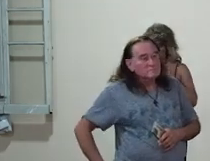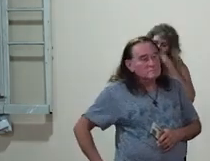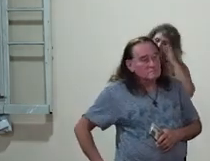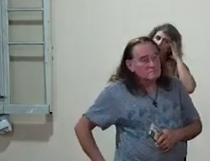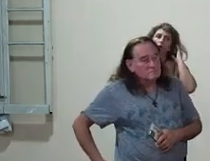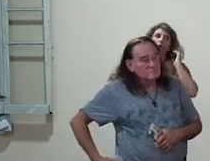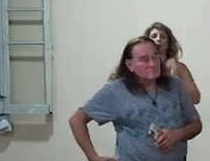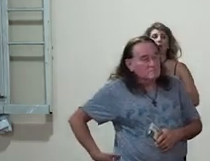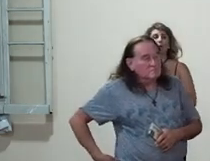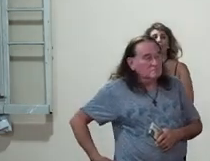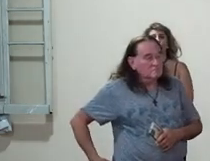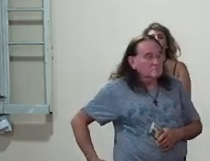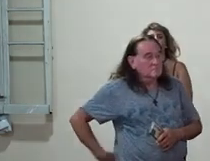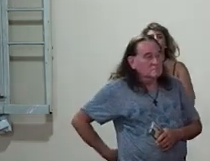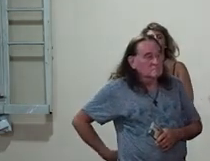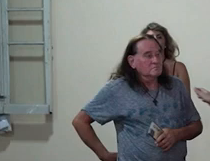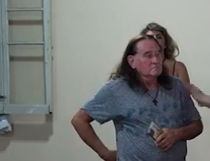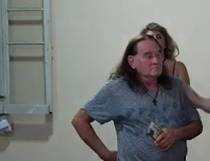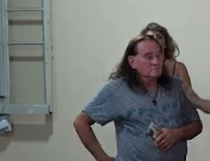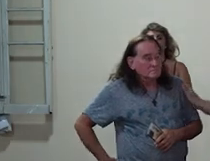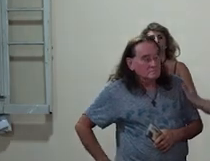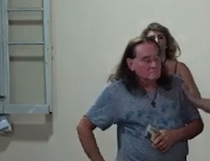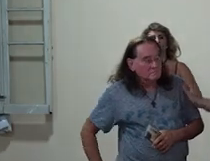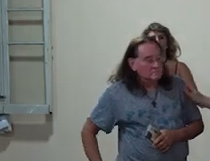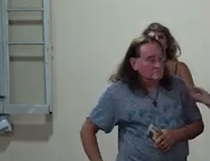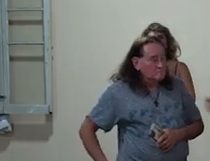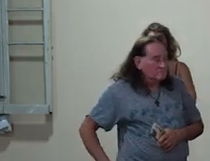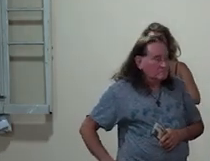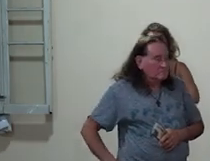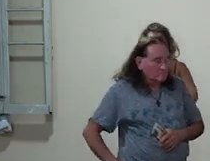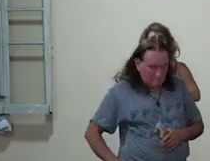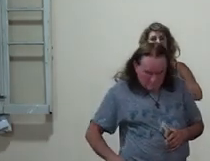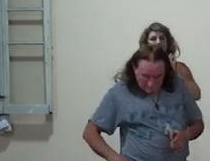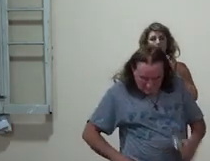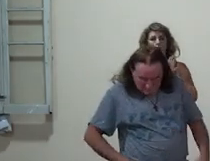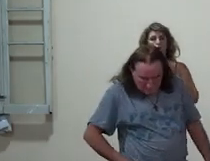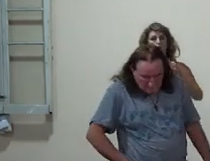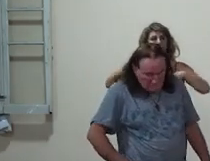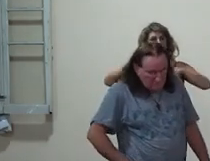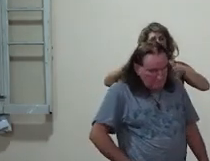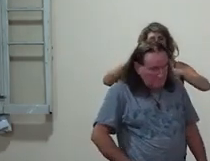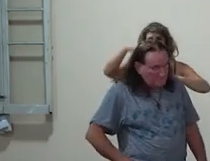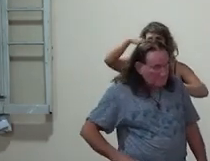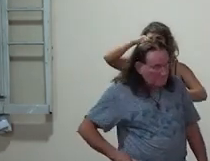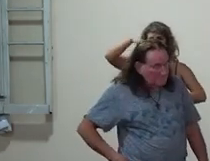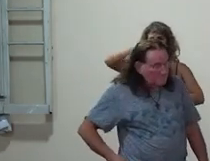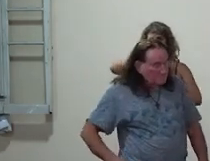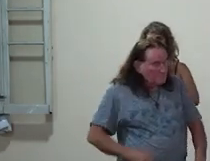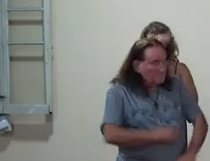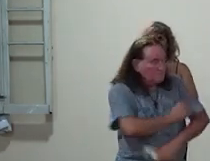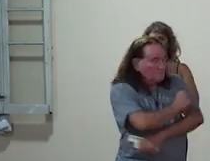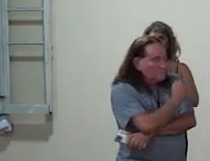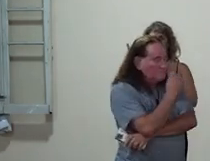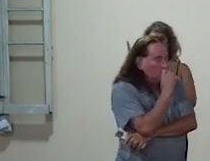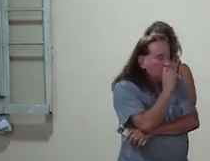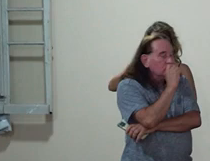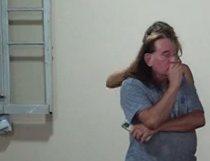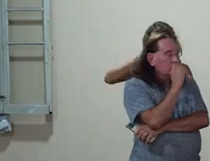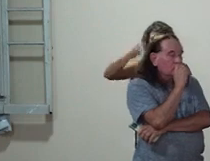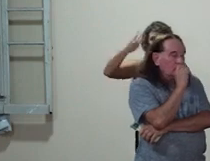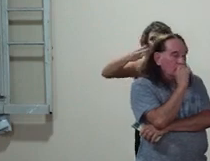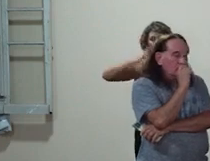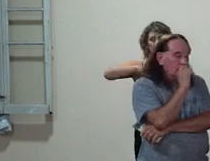Falaram, mas com tudo isso, o Parque do Monge ainda é o segundo ou terceiro mais visitado do